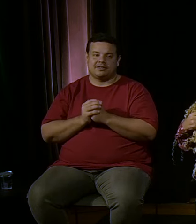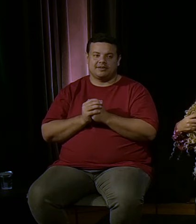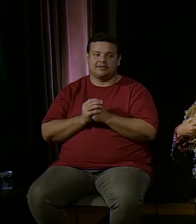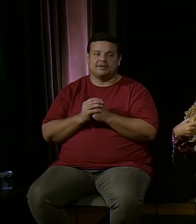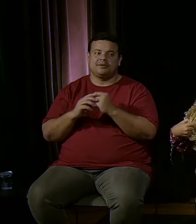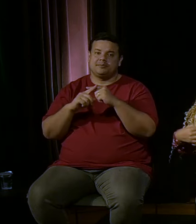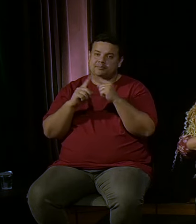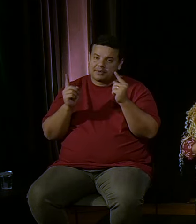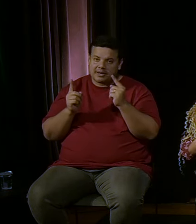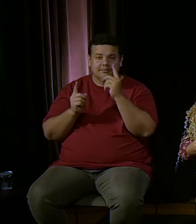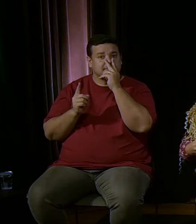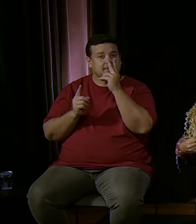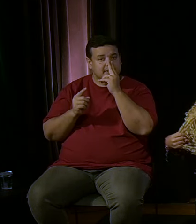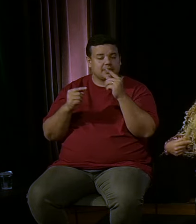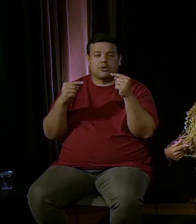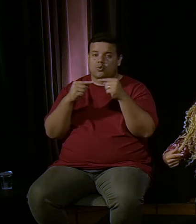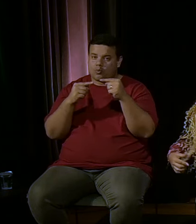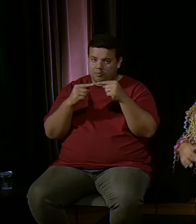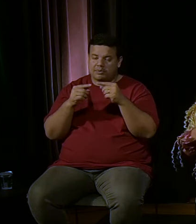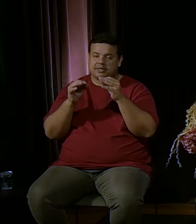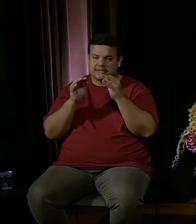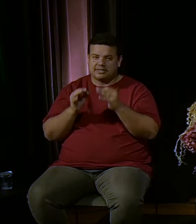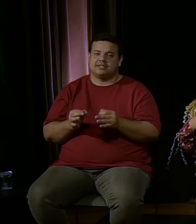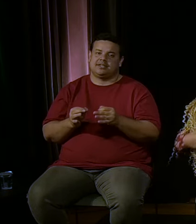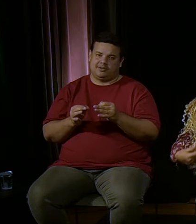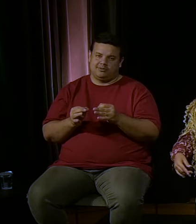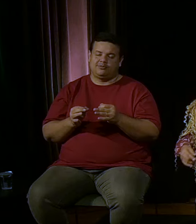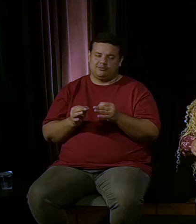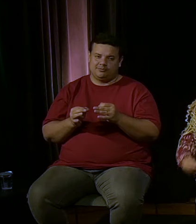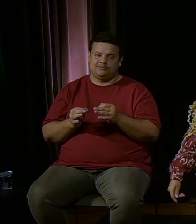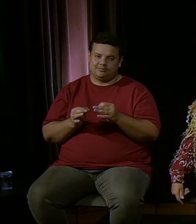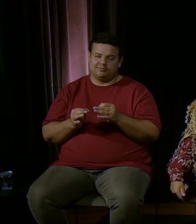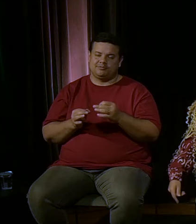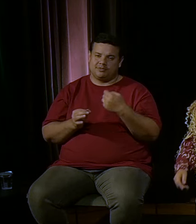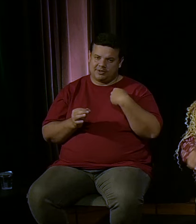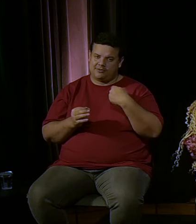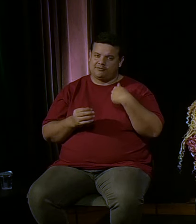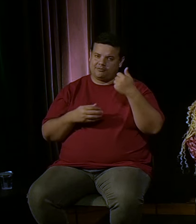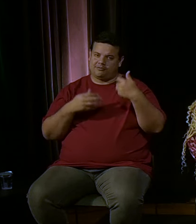Mas acho que vai de encontro justamente a essa minha bio que eu vou, enfim, falar.